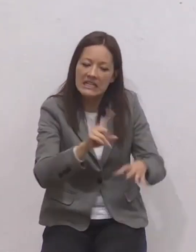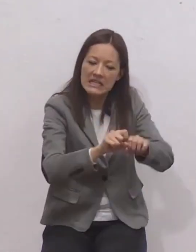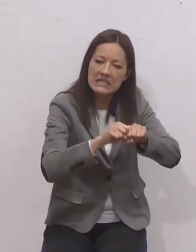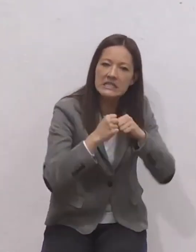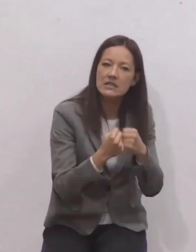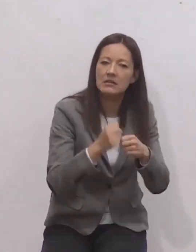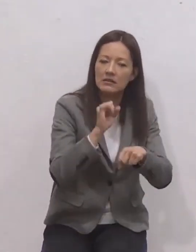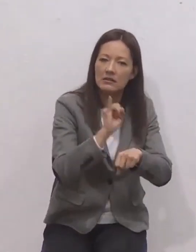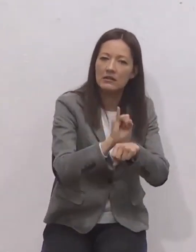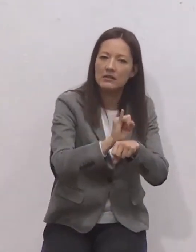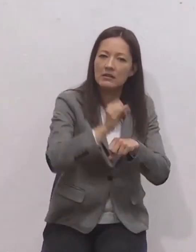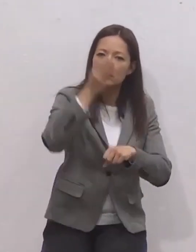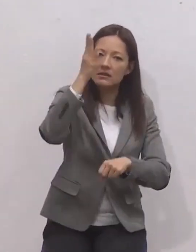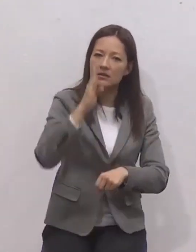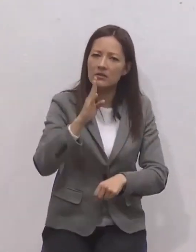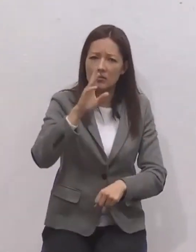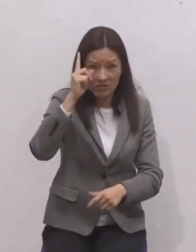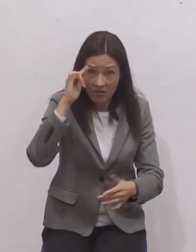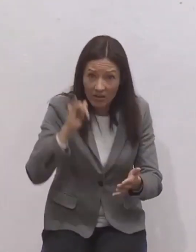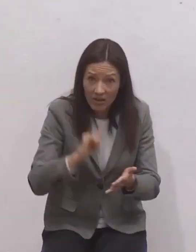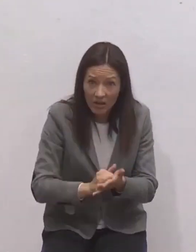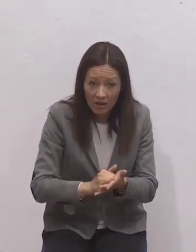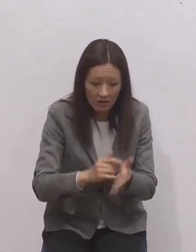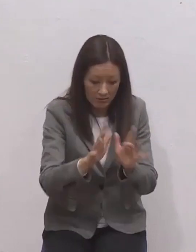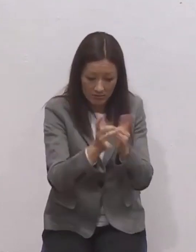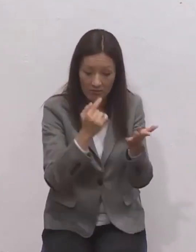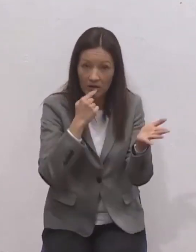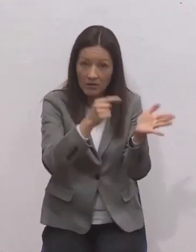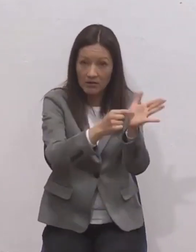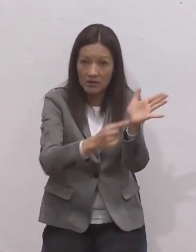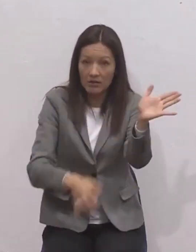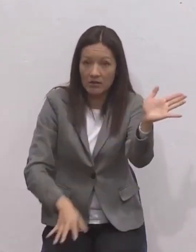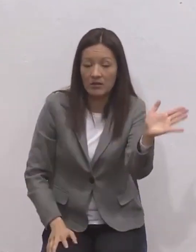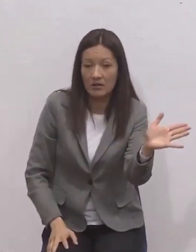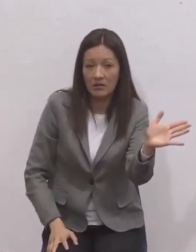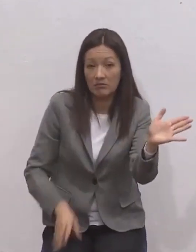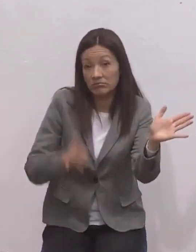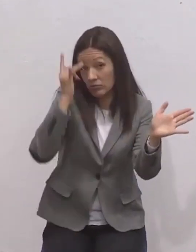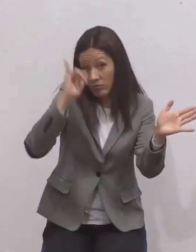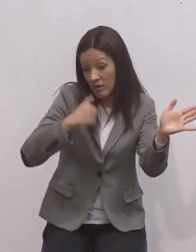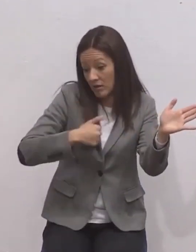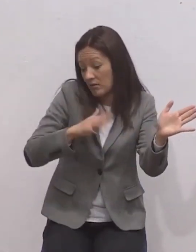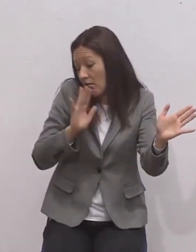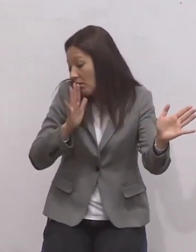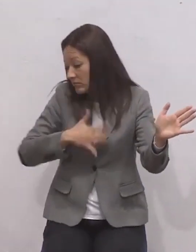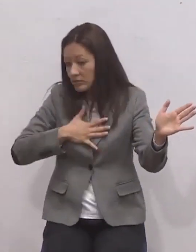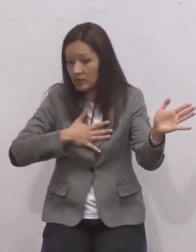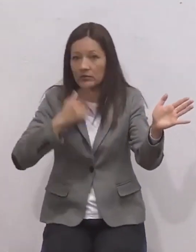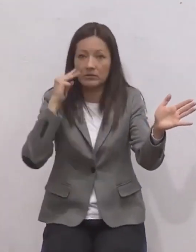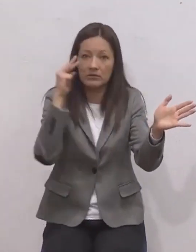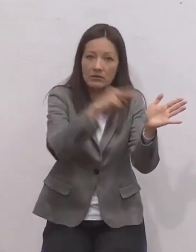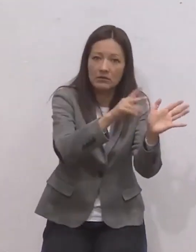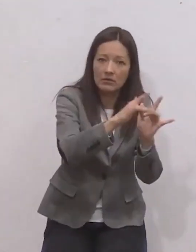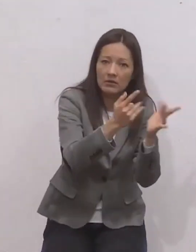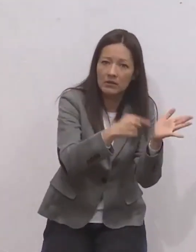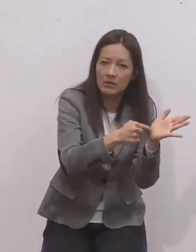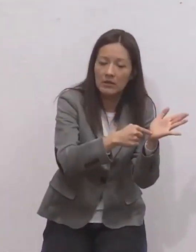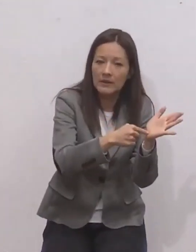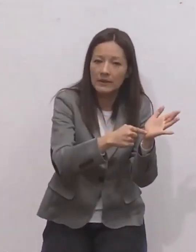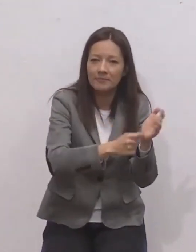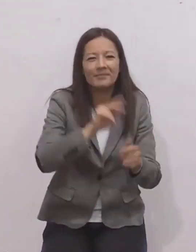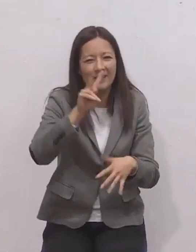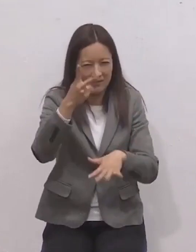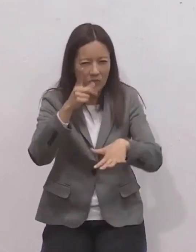la iglesia. Usted no me cree, pero lo está leyendo en la Biblia y no me cree, ¿yo qué puedo hacer? Pero mire conmigo, creo que es